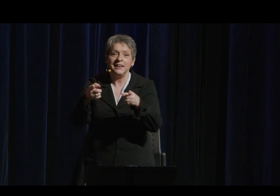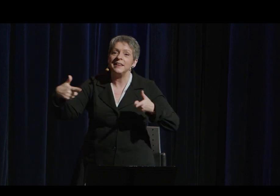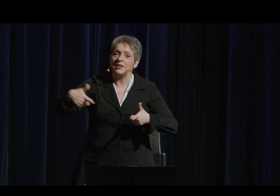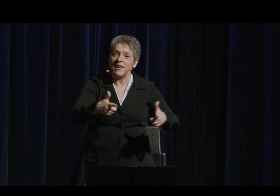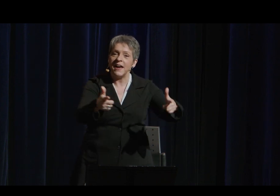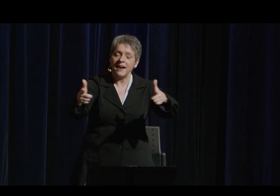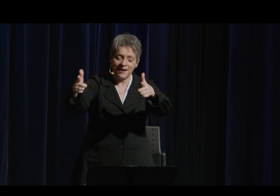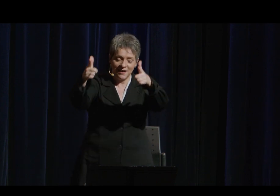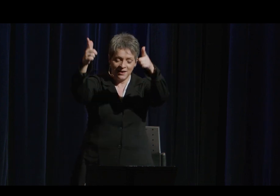des rivières,